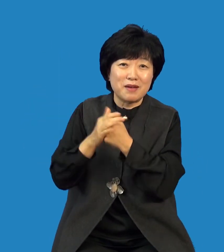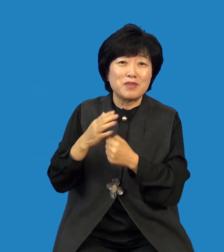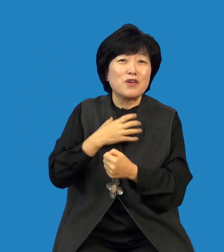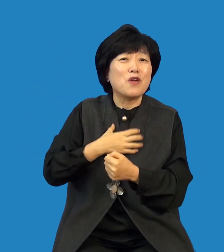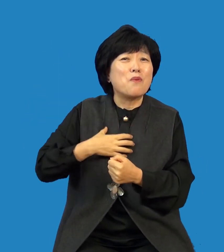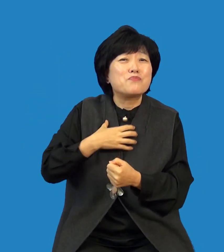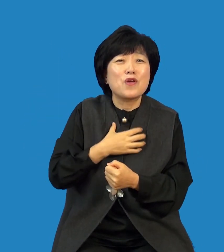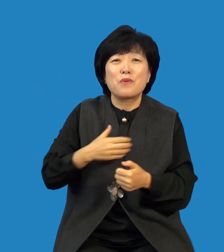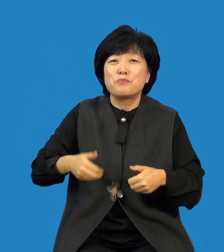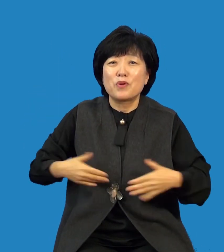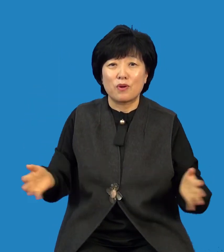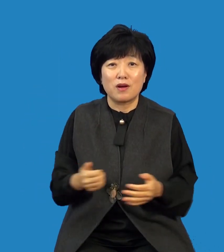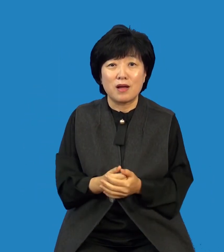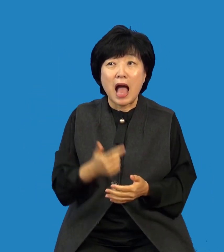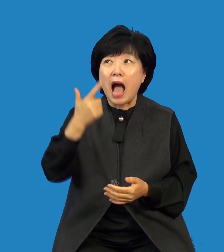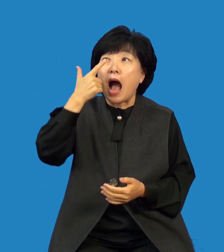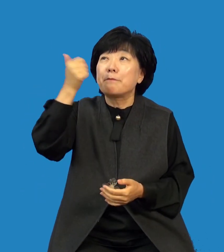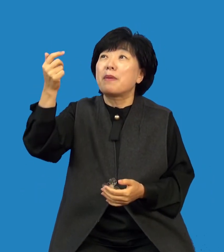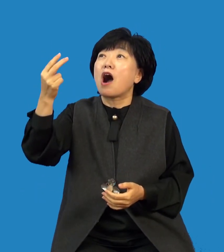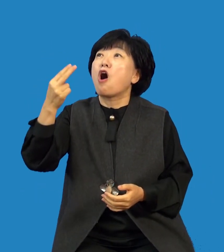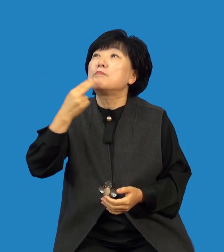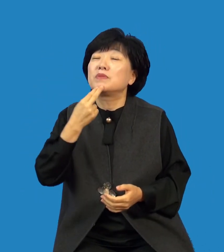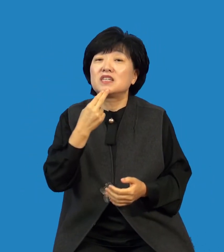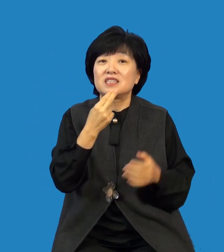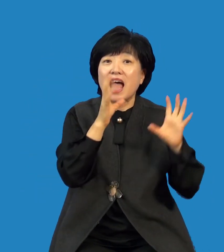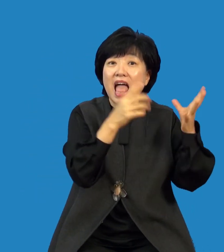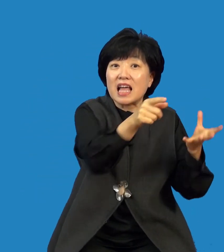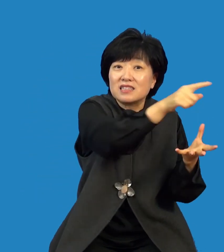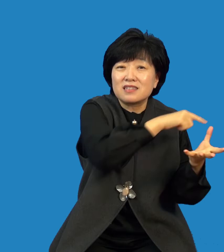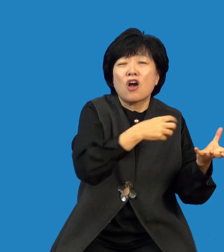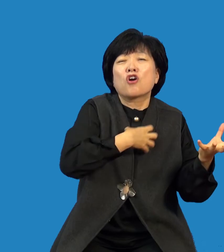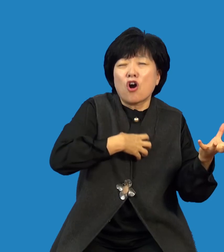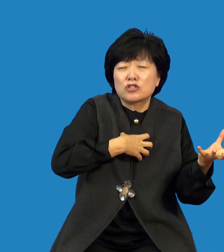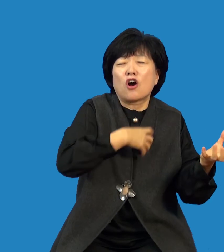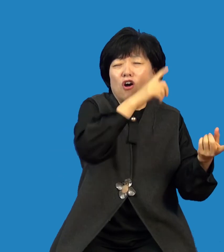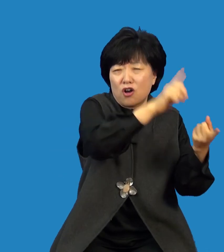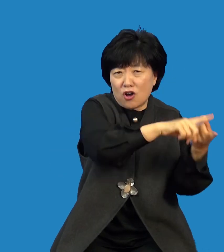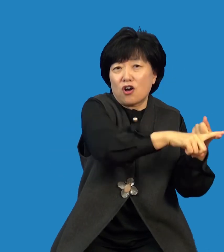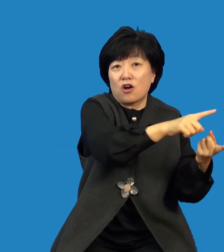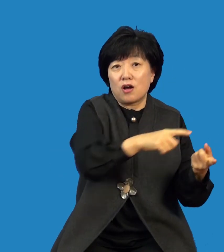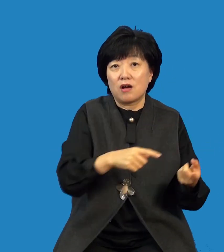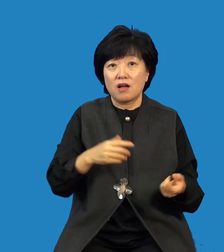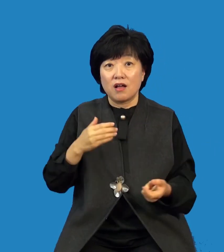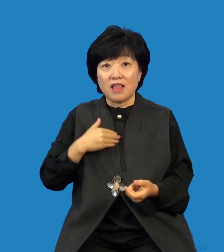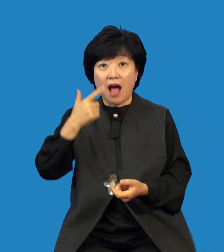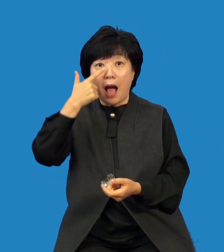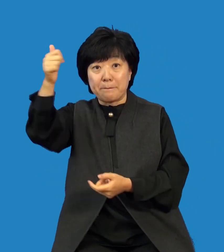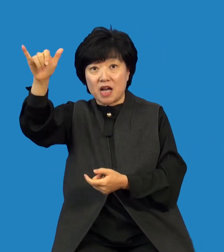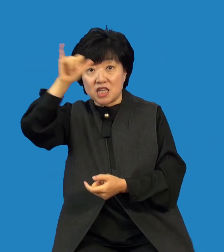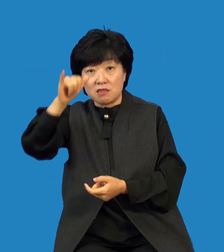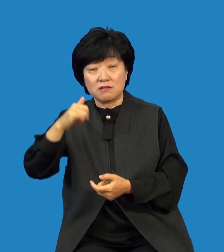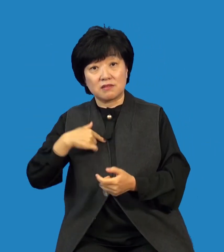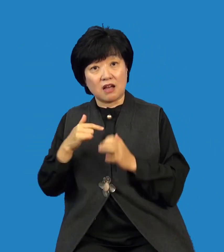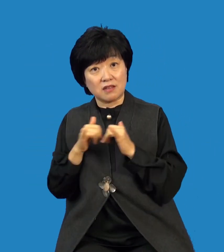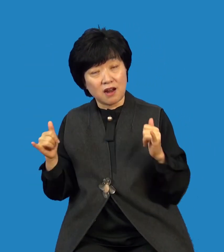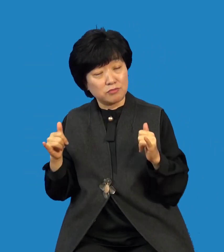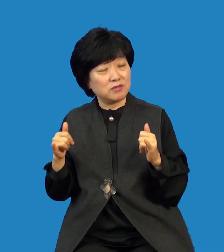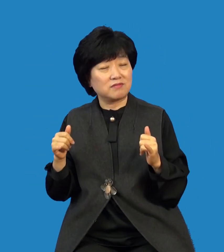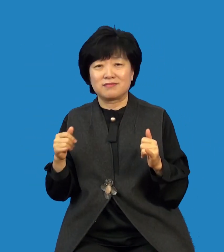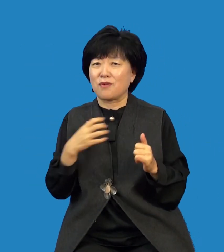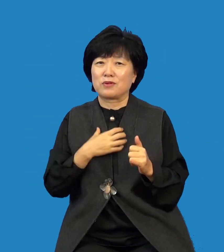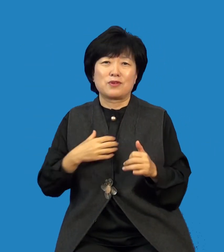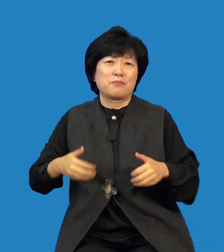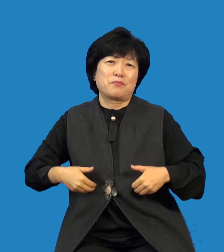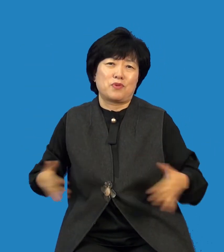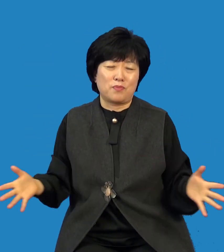없는 애들이나 하는 일이지, 아빠가 있는 애들은 그런 걱정 안 한다는 거야. 그러면 여러분, 이 근심과 두려움과 어떤 염려라고 하는